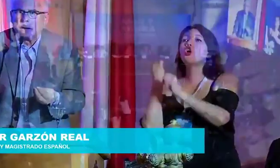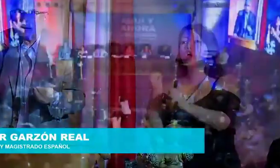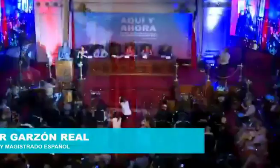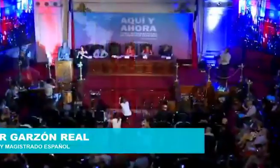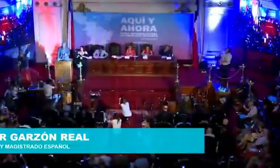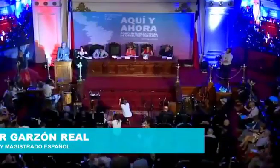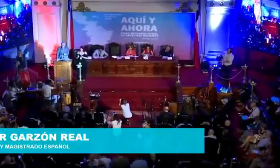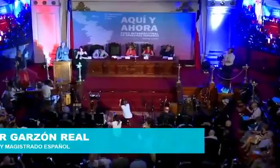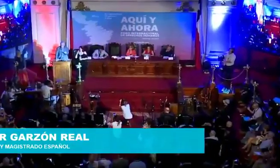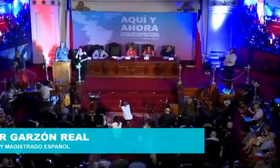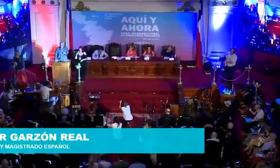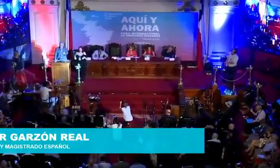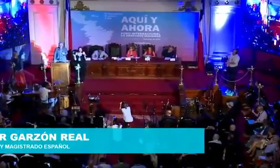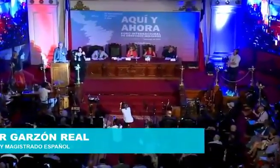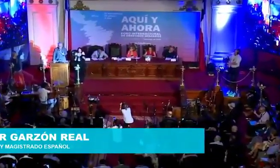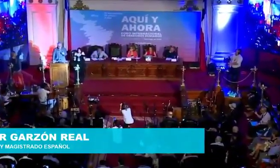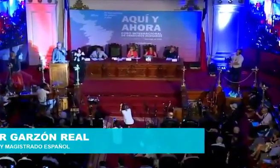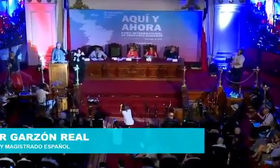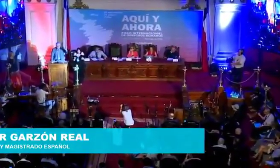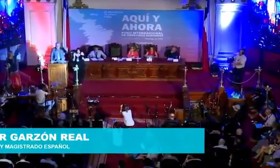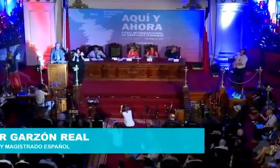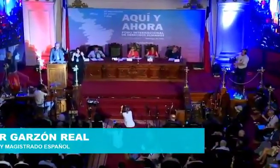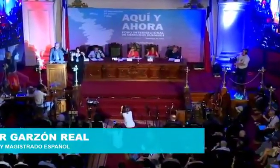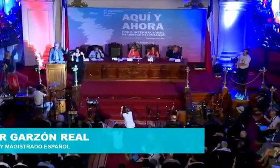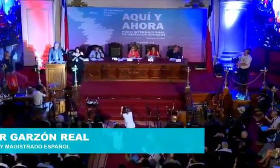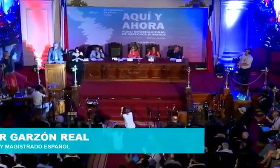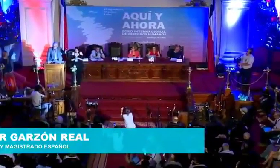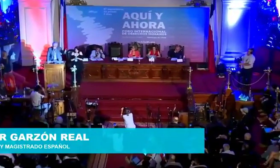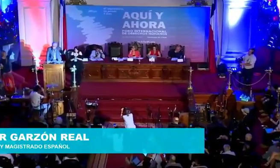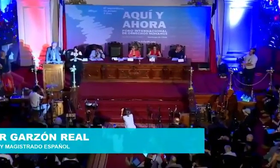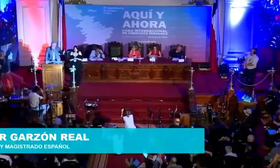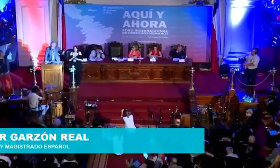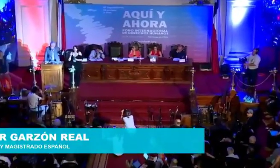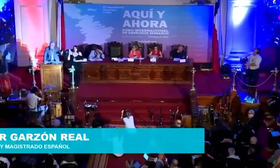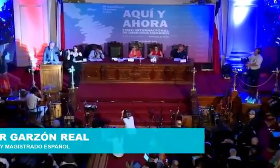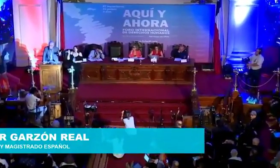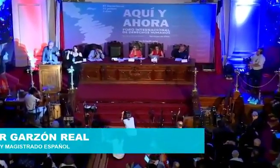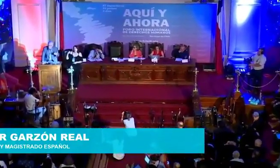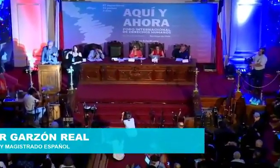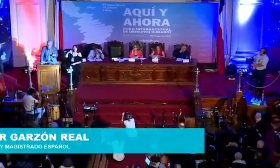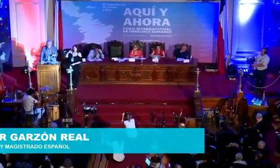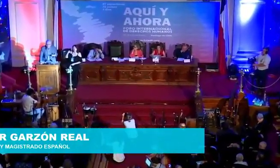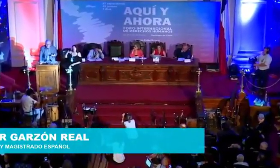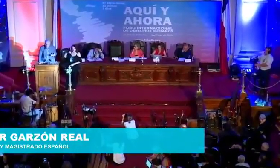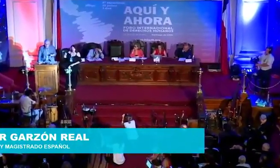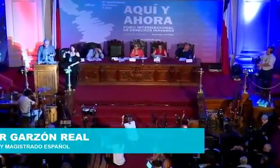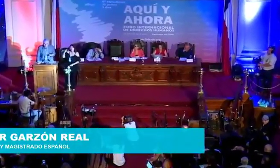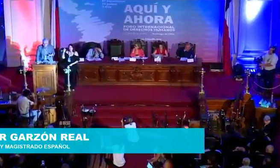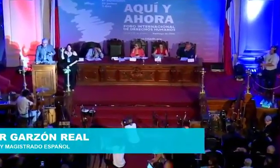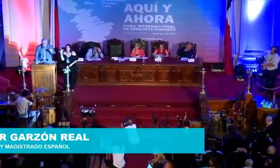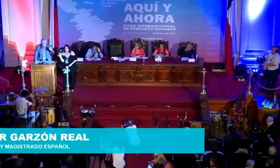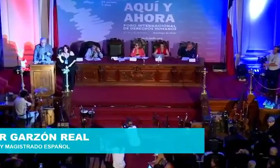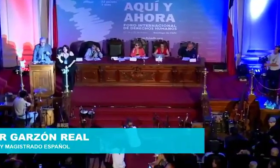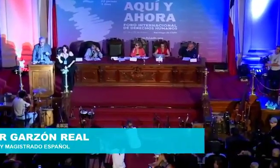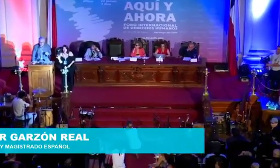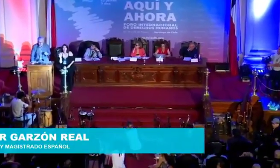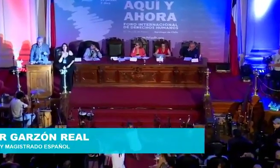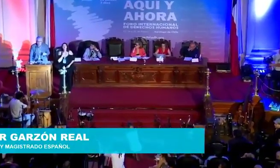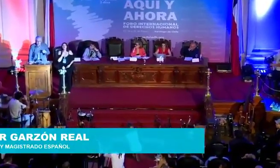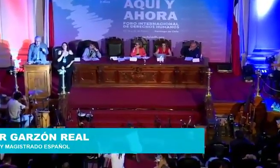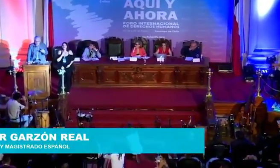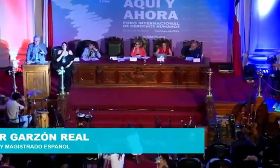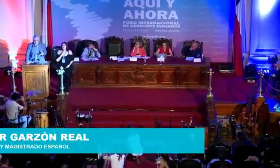agua. ¿Cómo se puede presumir de presidir una cumbre del COP25 cuando